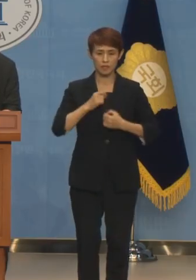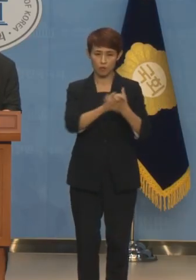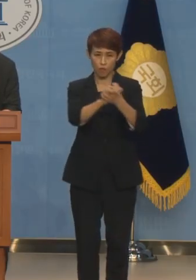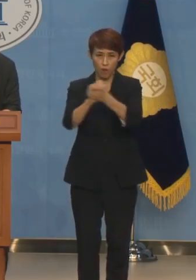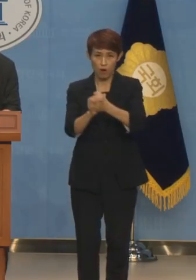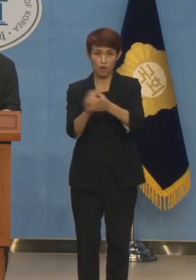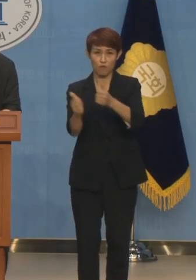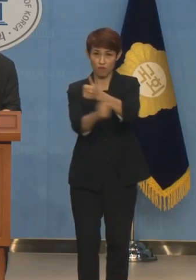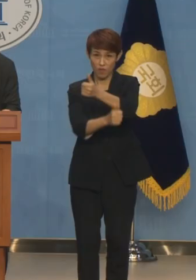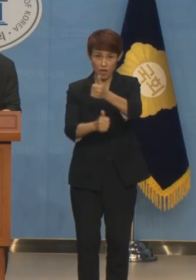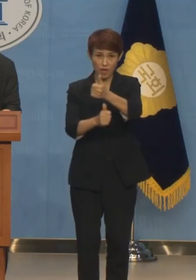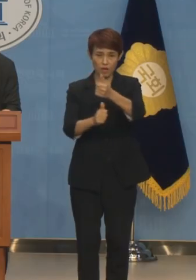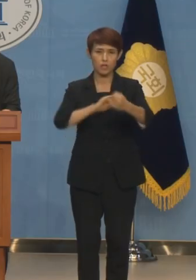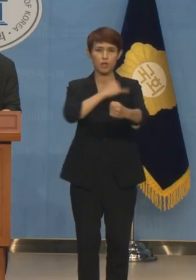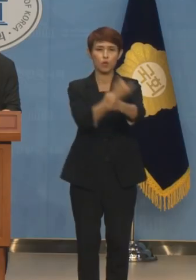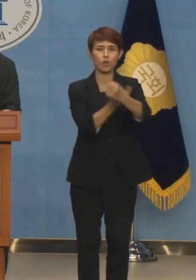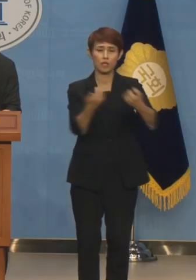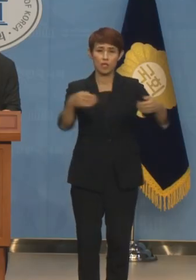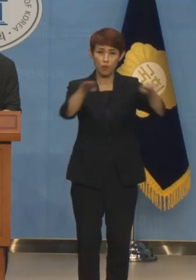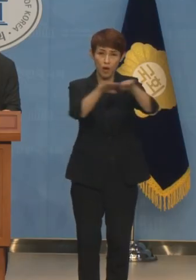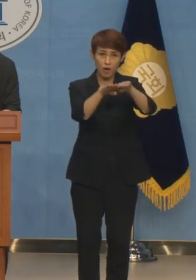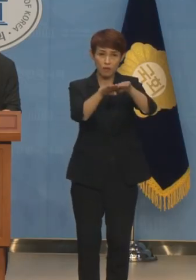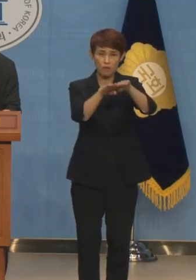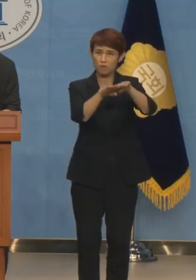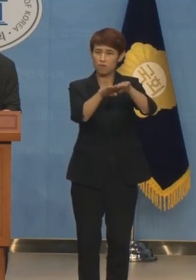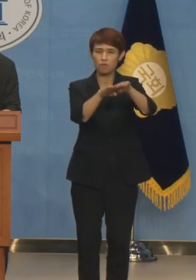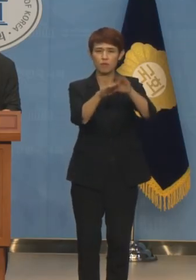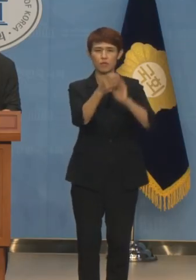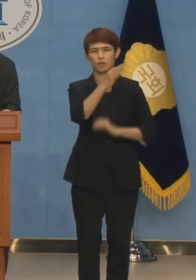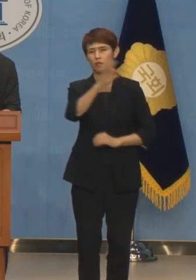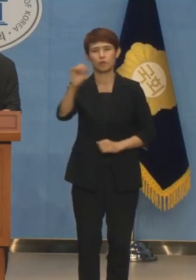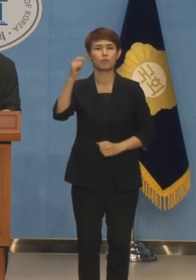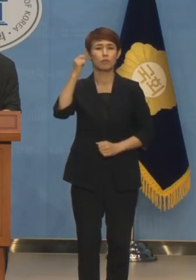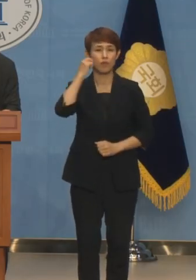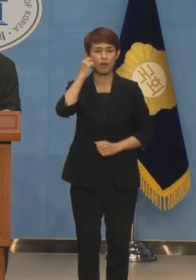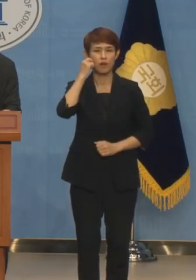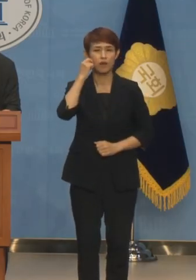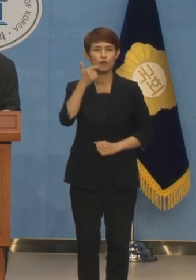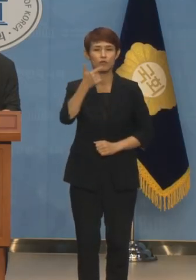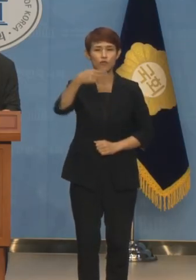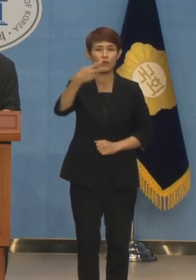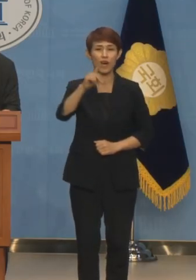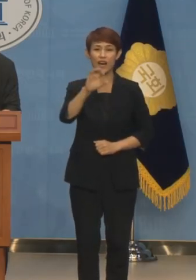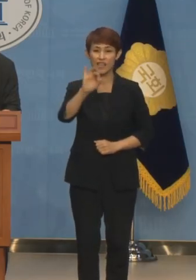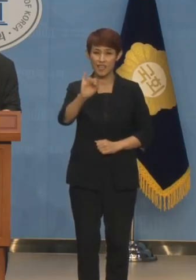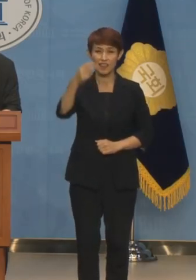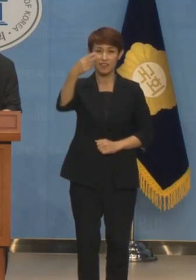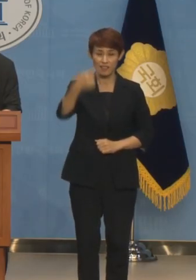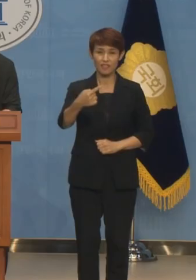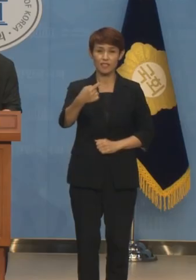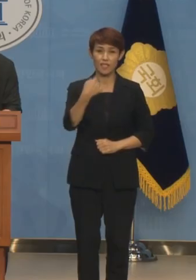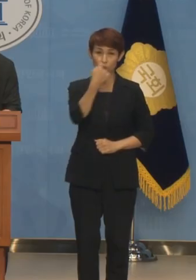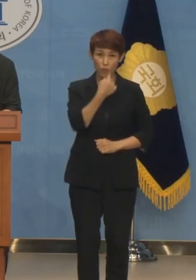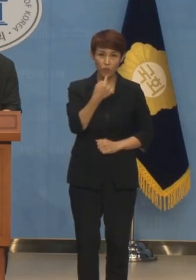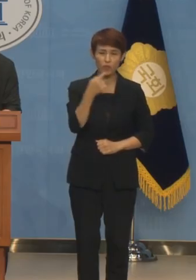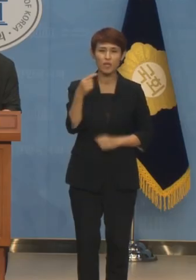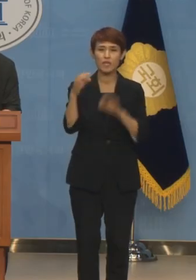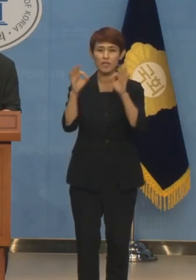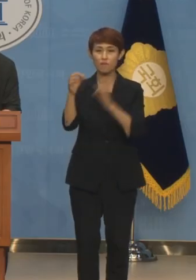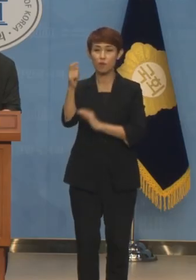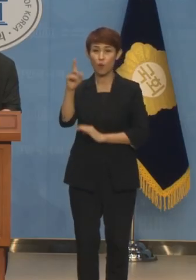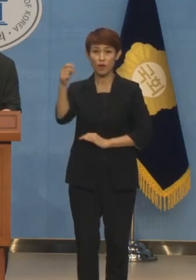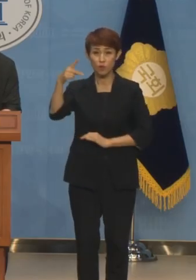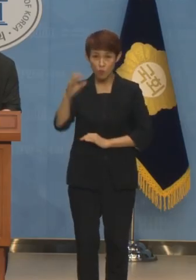진실화해위가 인권기관이라는 것을 인정도 못하는 뉴라이트 이론과 김광동 위원장부터가